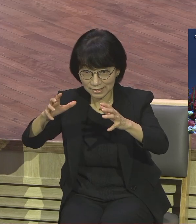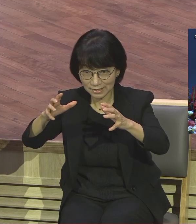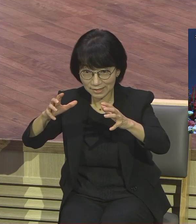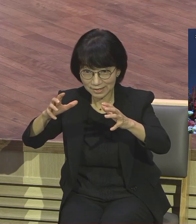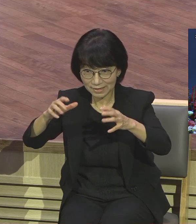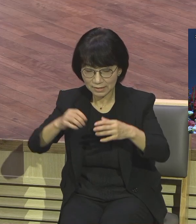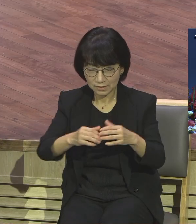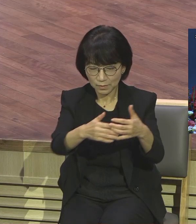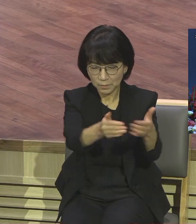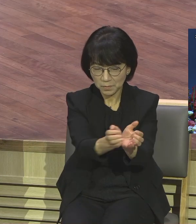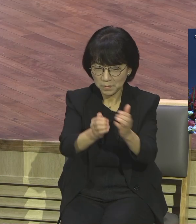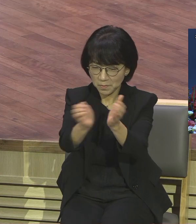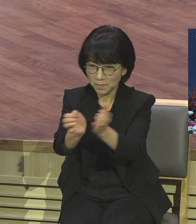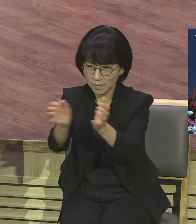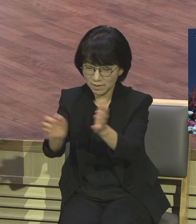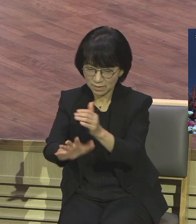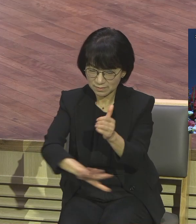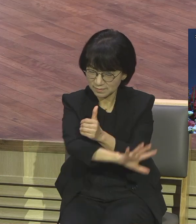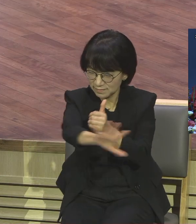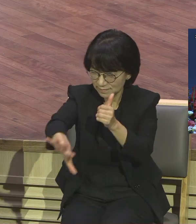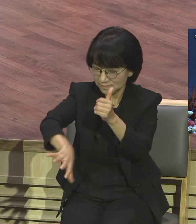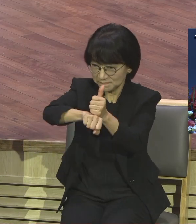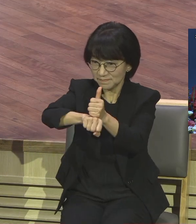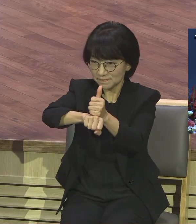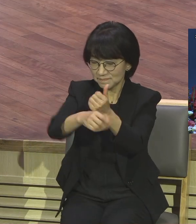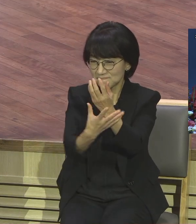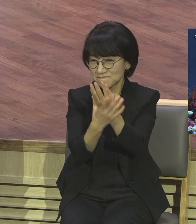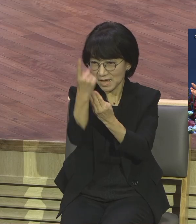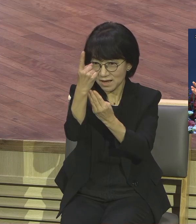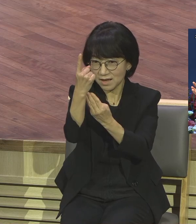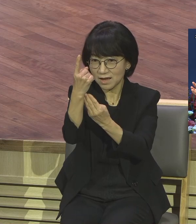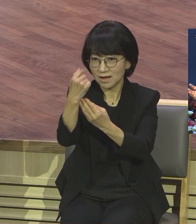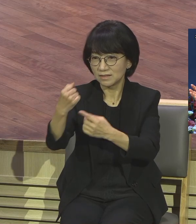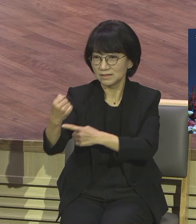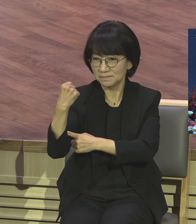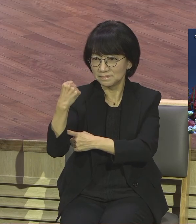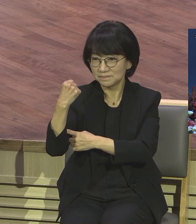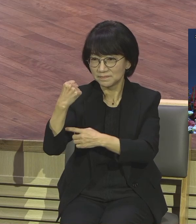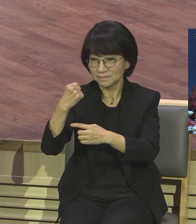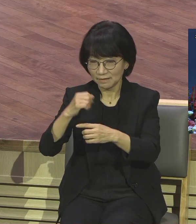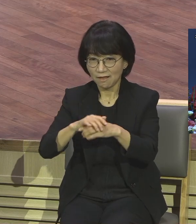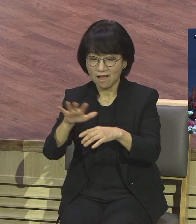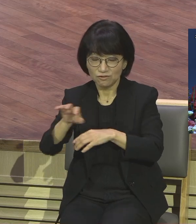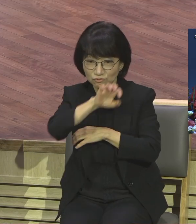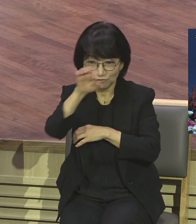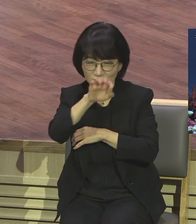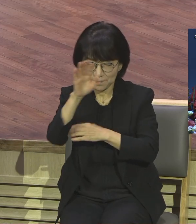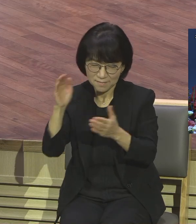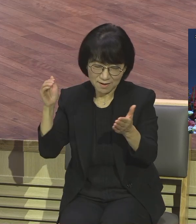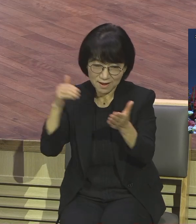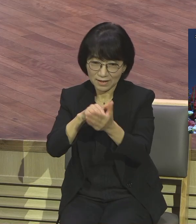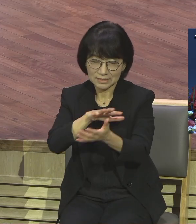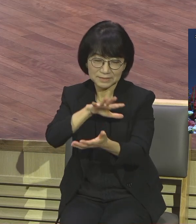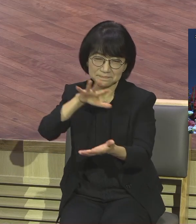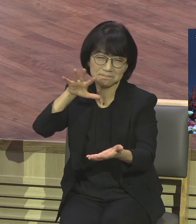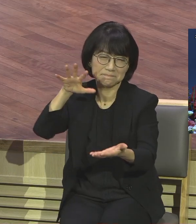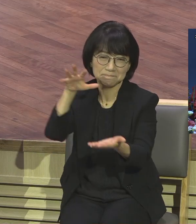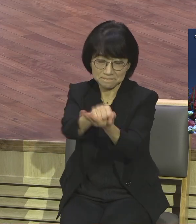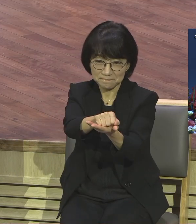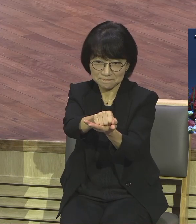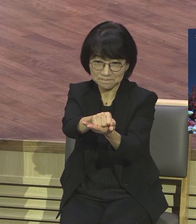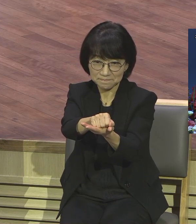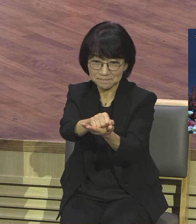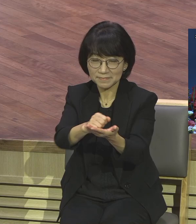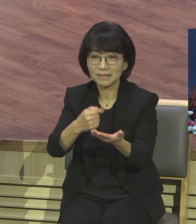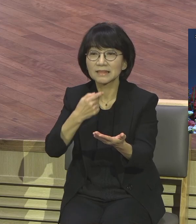통일 국가를 건설하고 그 유세를 뭐랄까 유럽 전 대륙을 그렇게